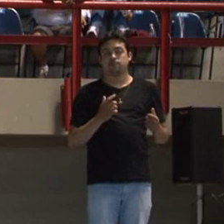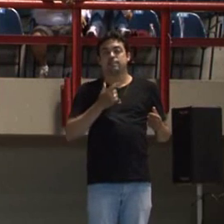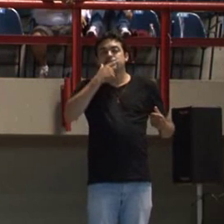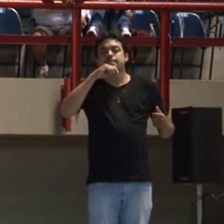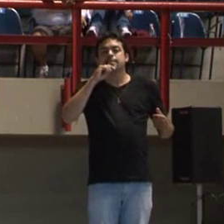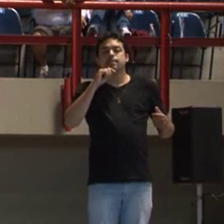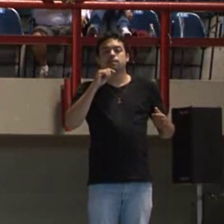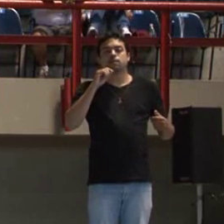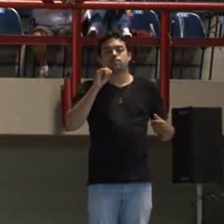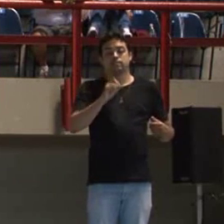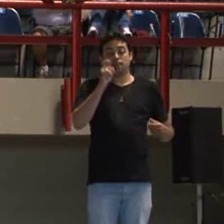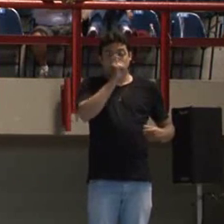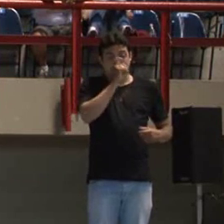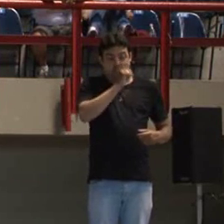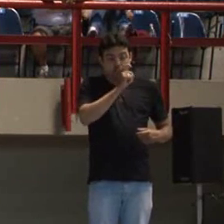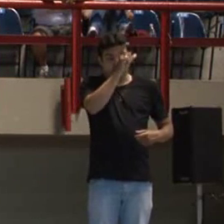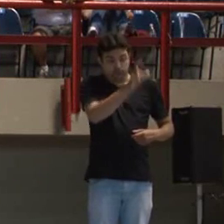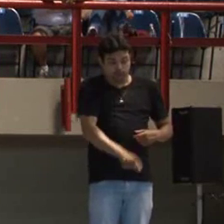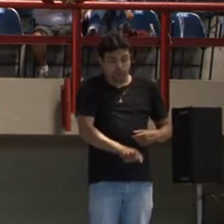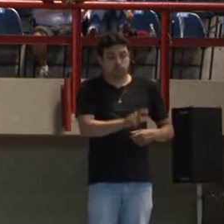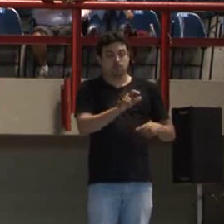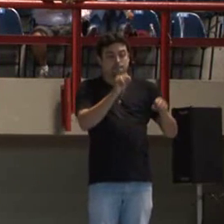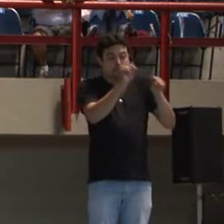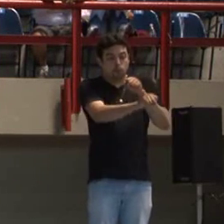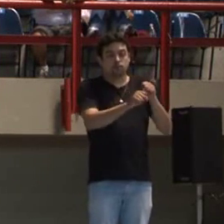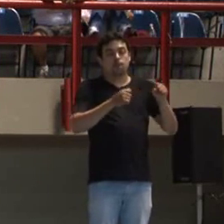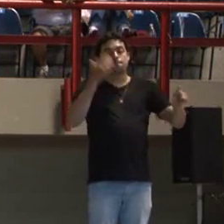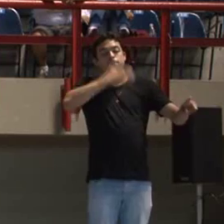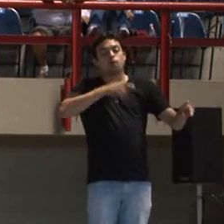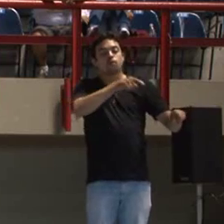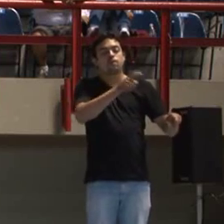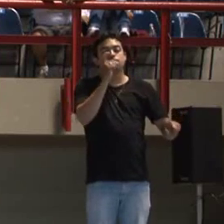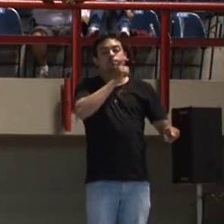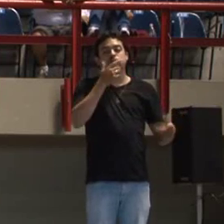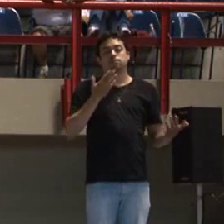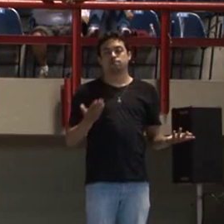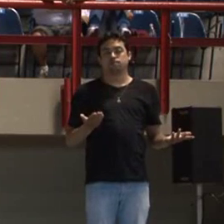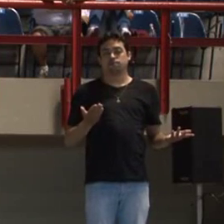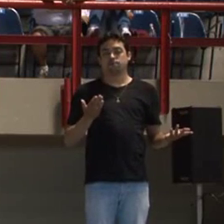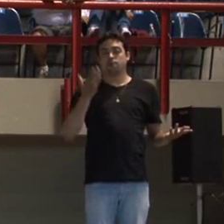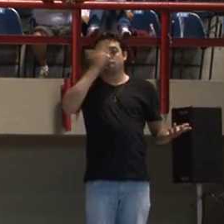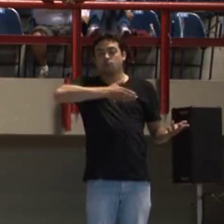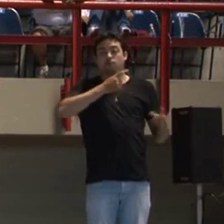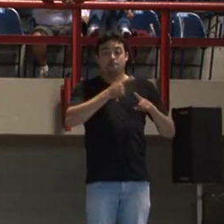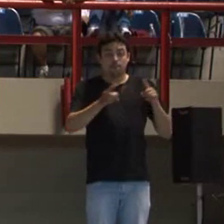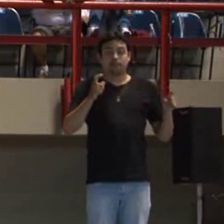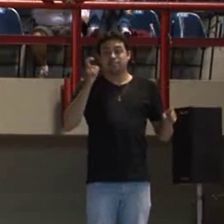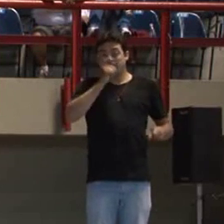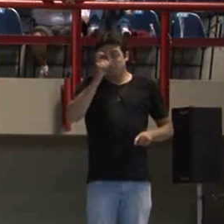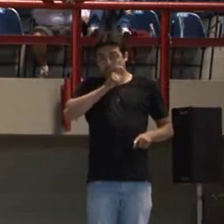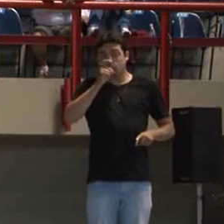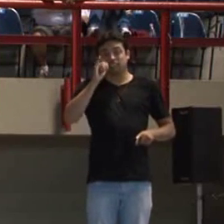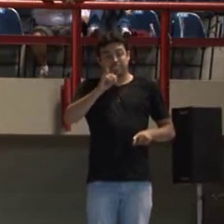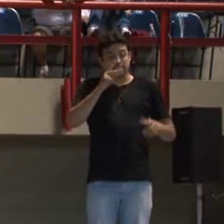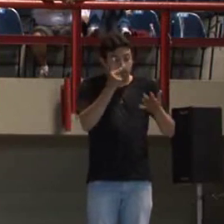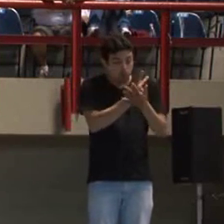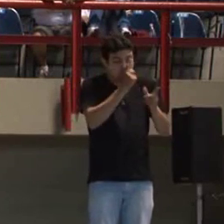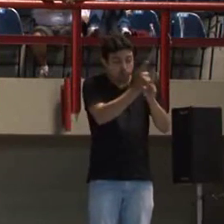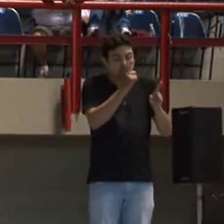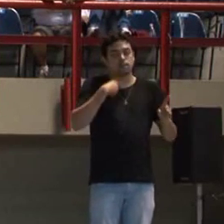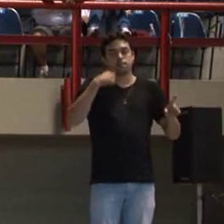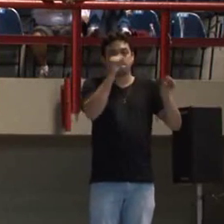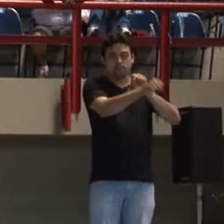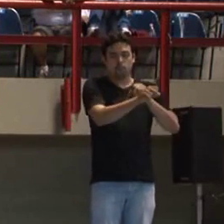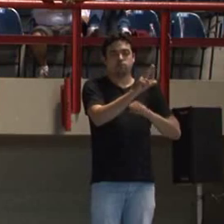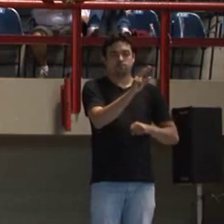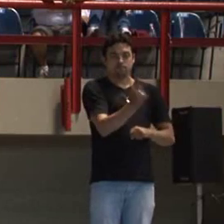Quem mentir vai ser condenado à morte. O problema é tu provar que o cara está mentindo. Mas a mentira era condenada à morte na